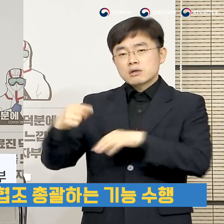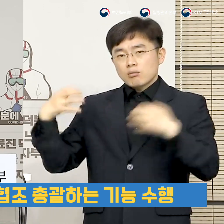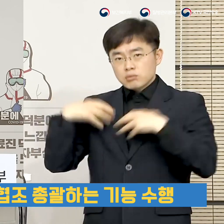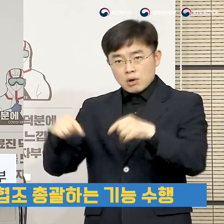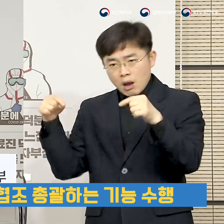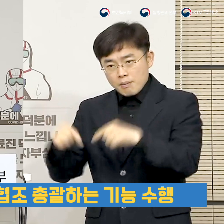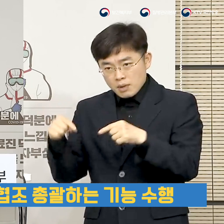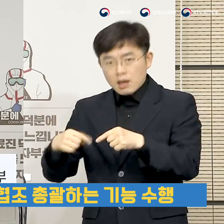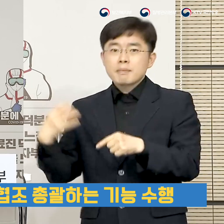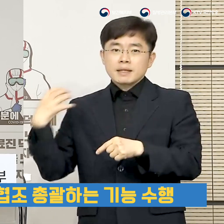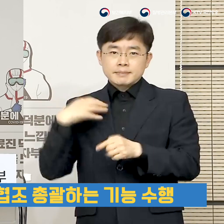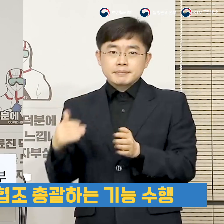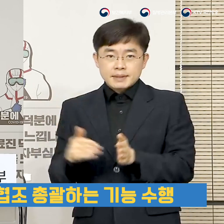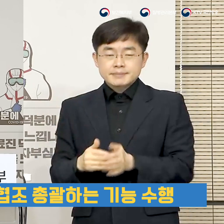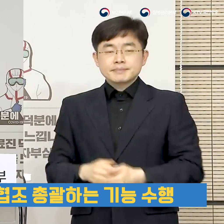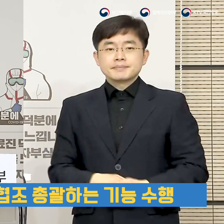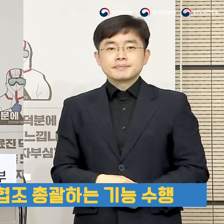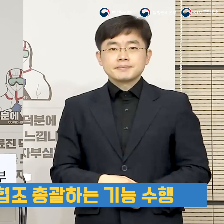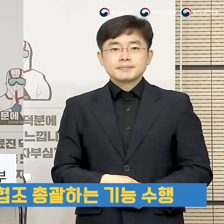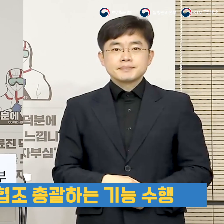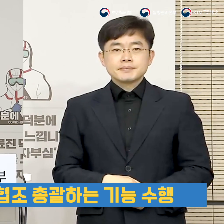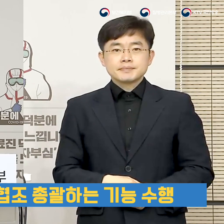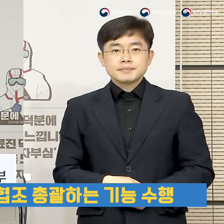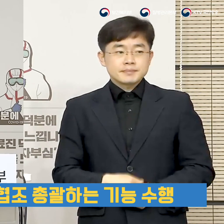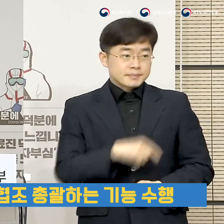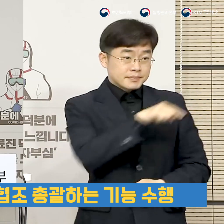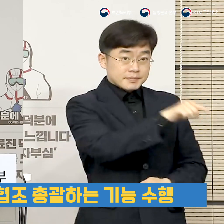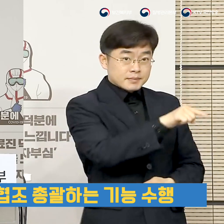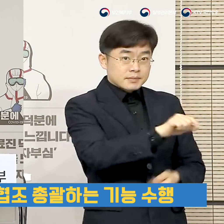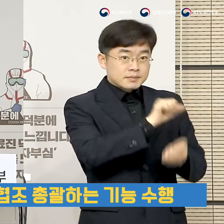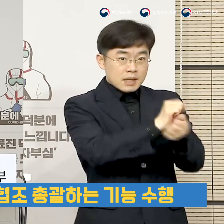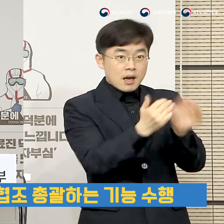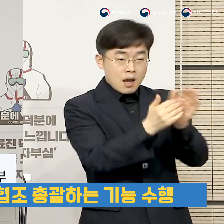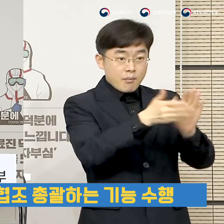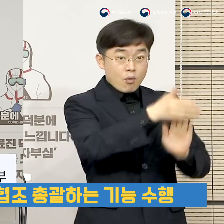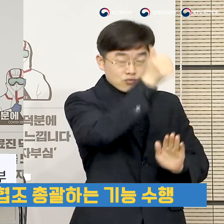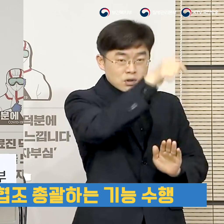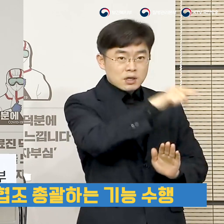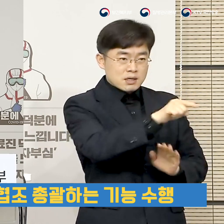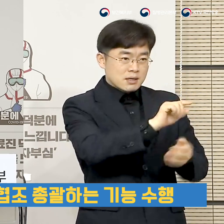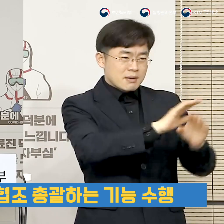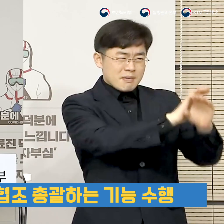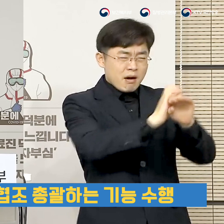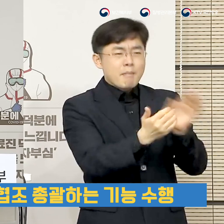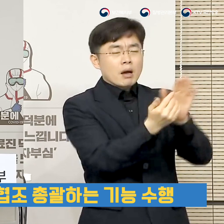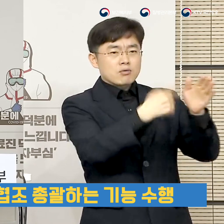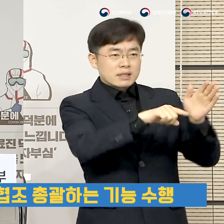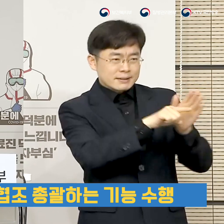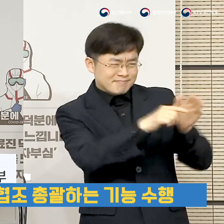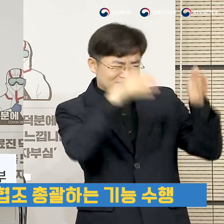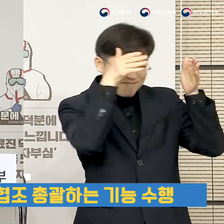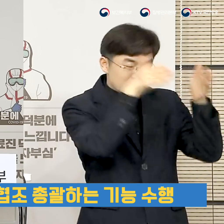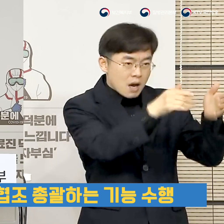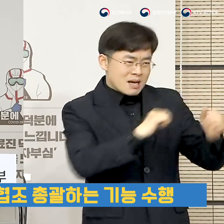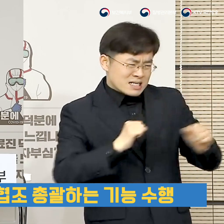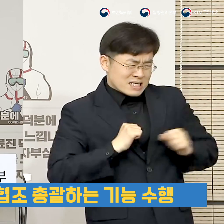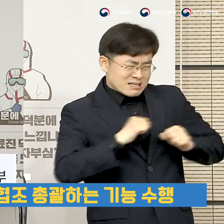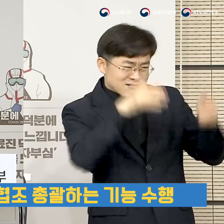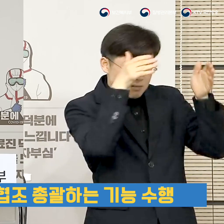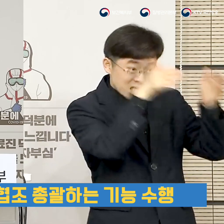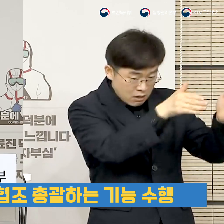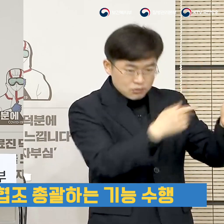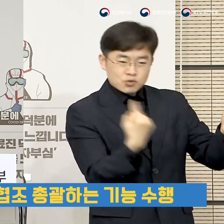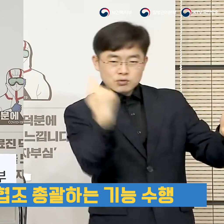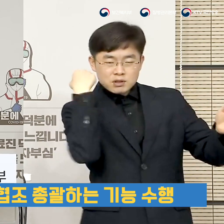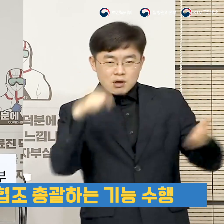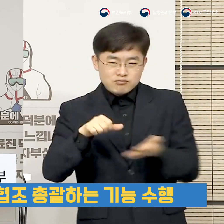수행해 왔습니다. 방대본이 전투에 직접 투입된다면 이 전투를 원활히 수행하기 위한 보급과